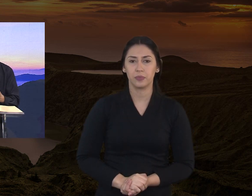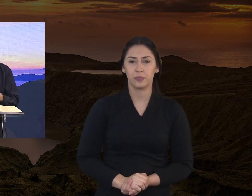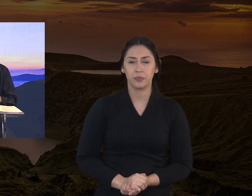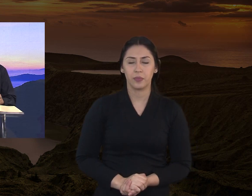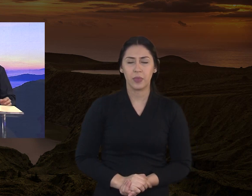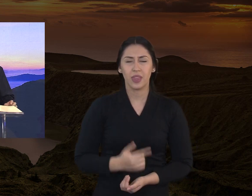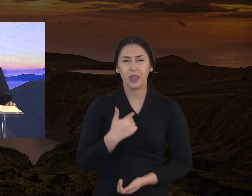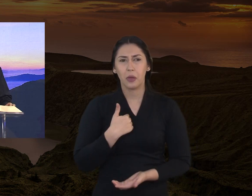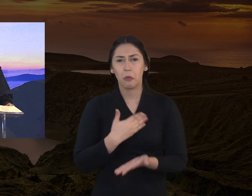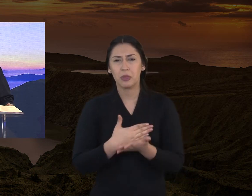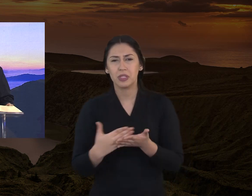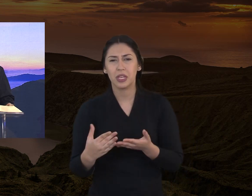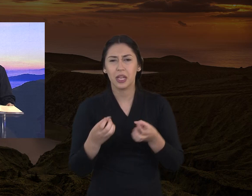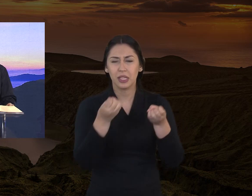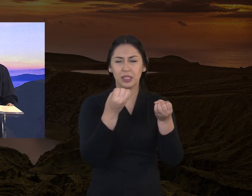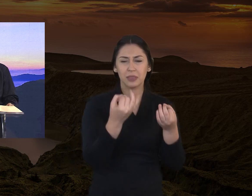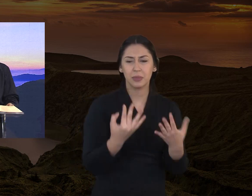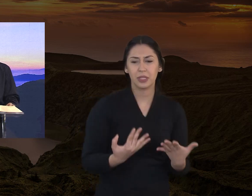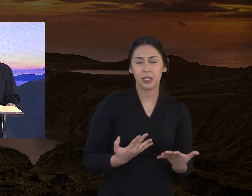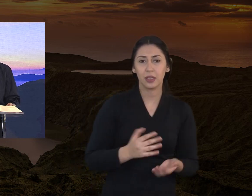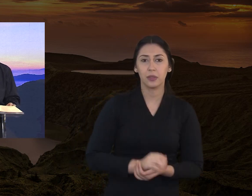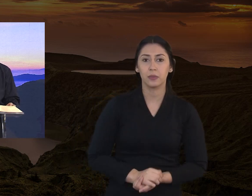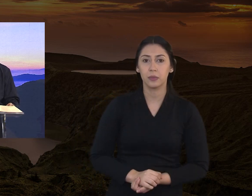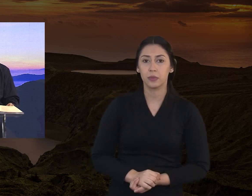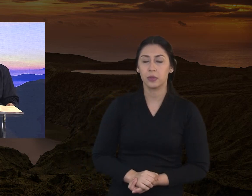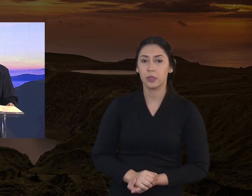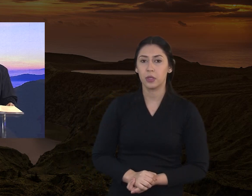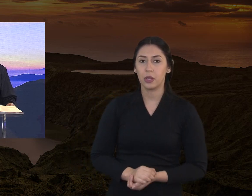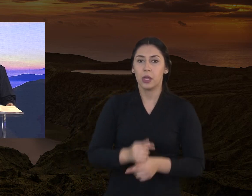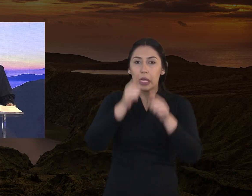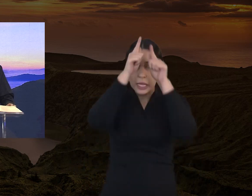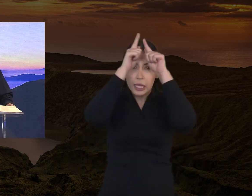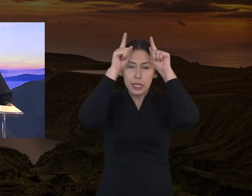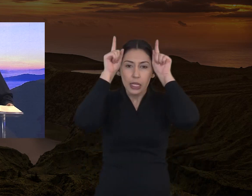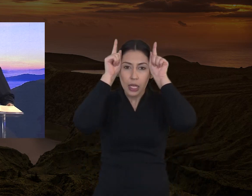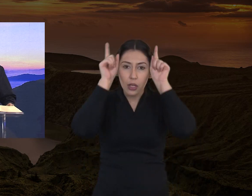comecei a explicar, em grego é sunital.